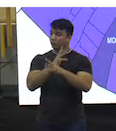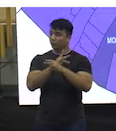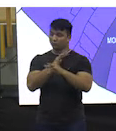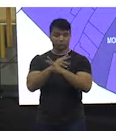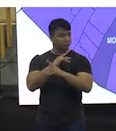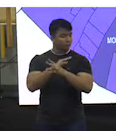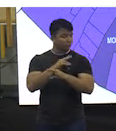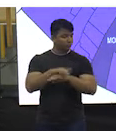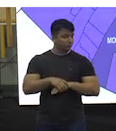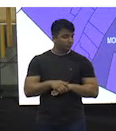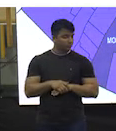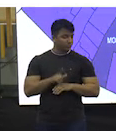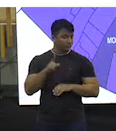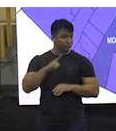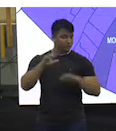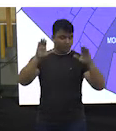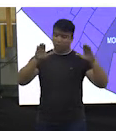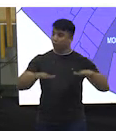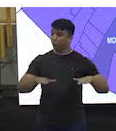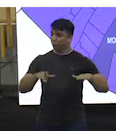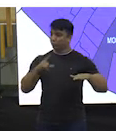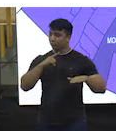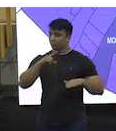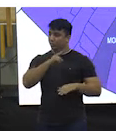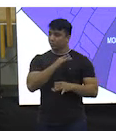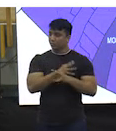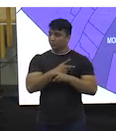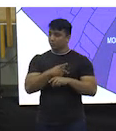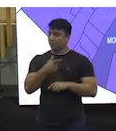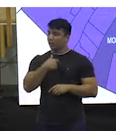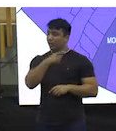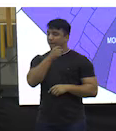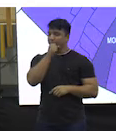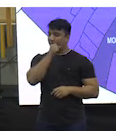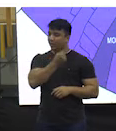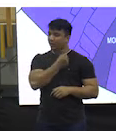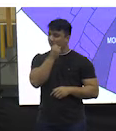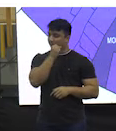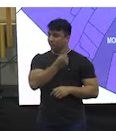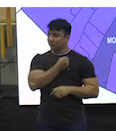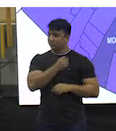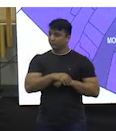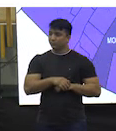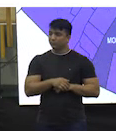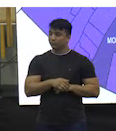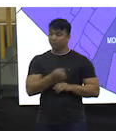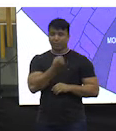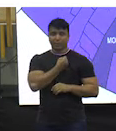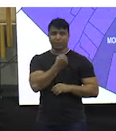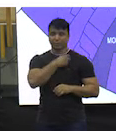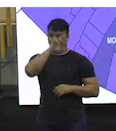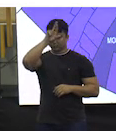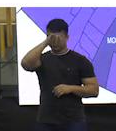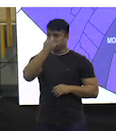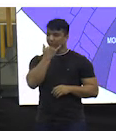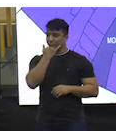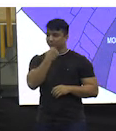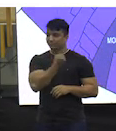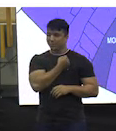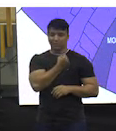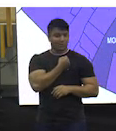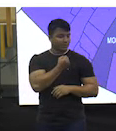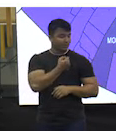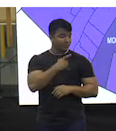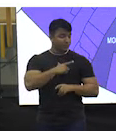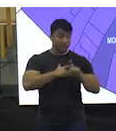É aqui que está o aeroporto. Olha o posicionamento. Zona oeste, que é uma zona mais tradicional. Zona